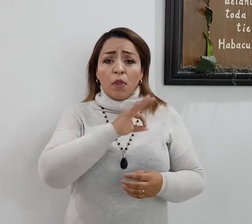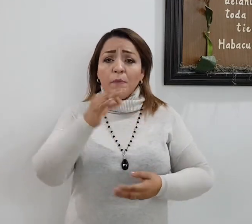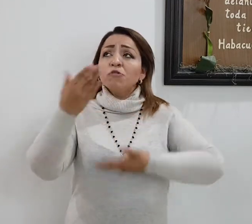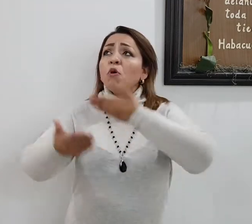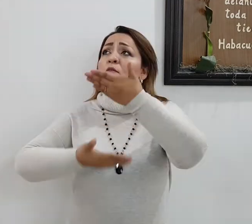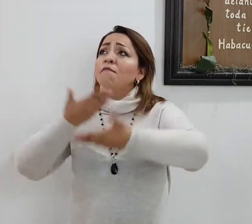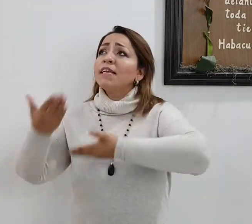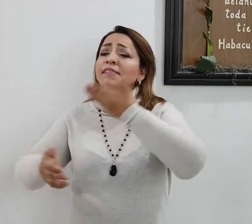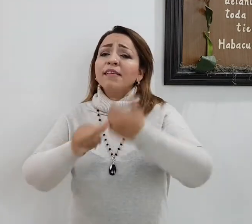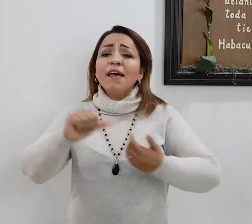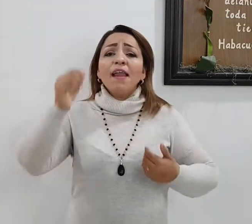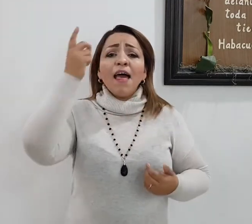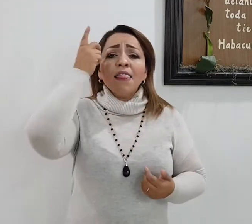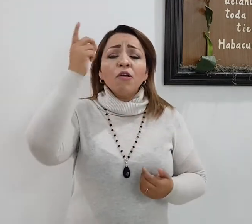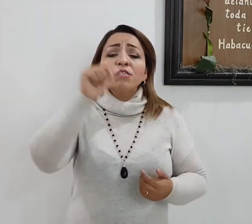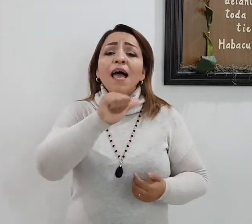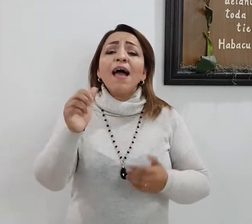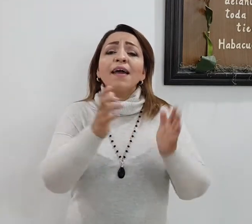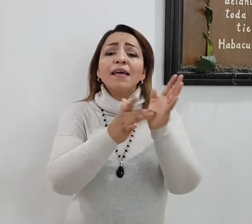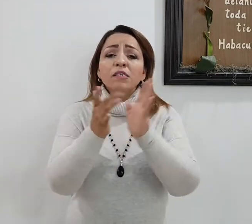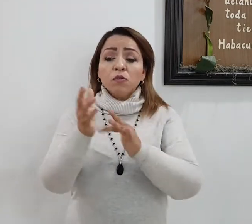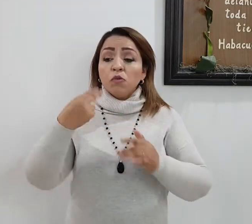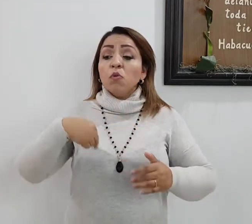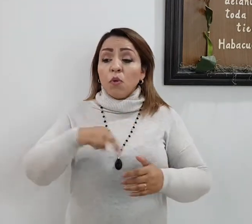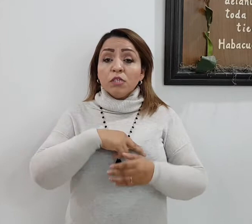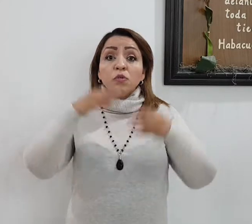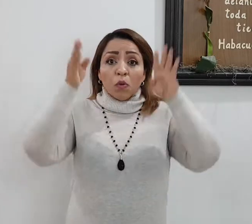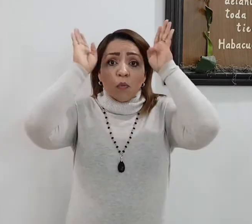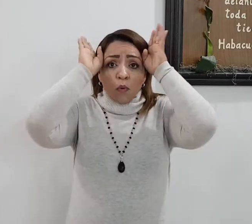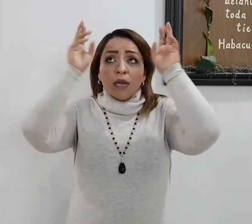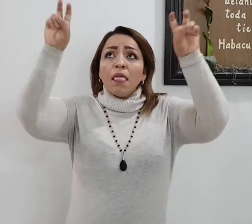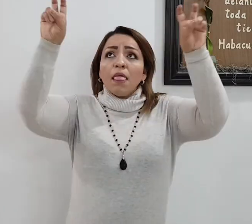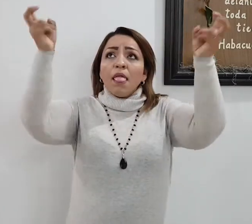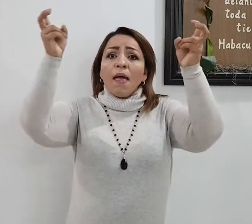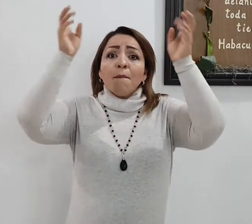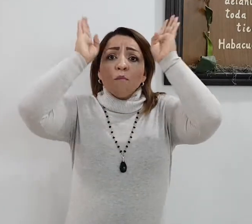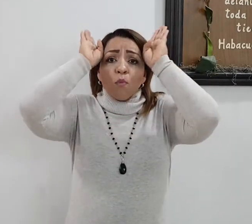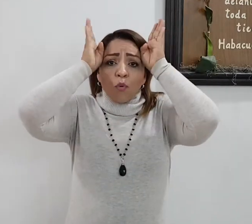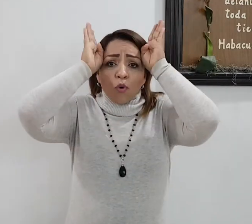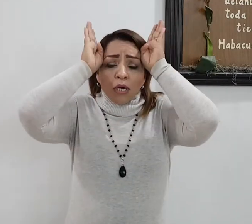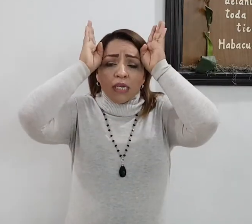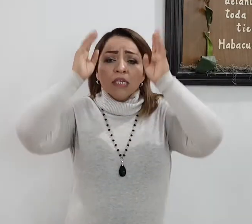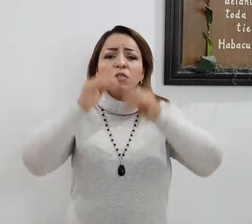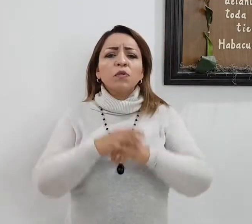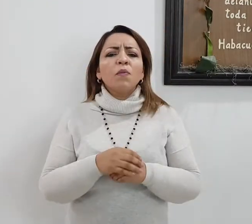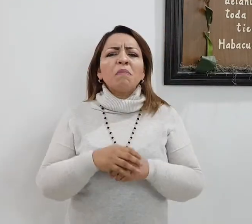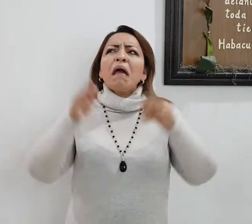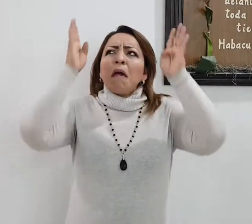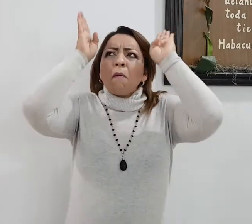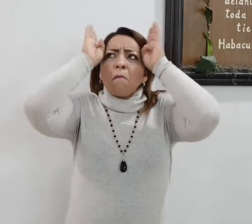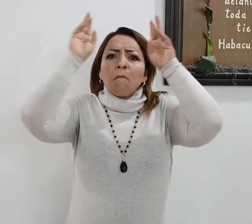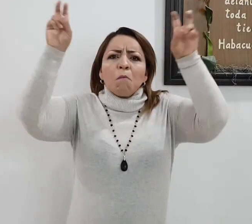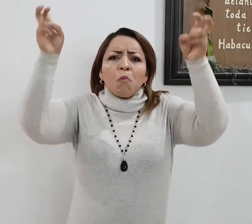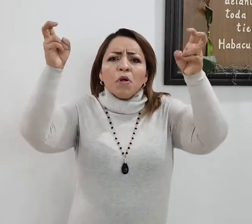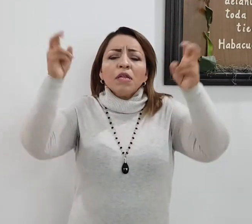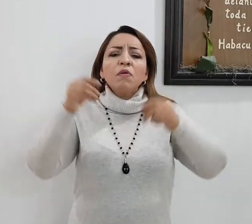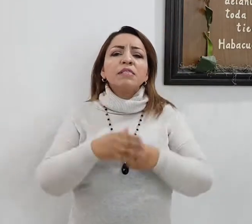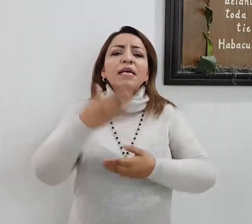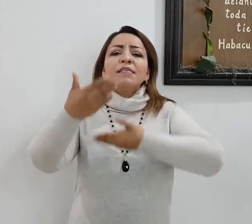¿verdad? Y saben que en el grupo de aquí de la Colonia Polanco les puse el ejercicio: a ver, ¿qué puntos dimos ahí? Y